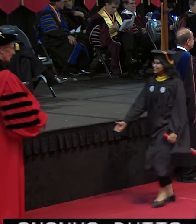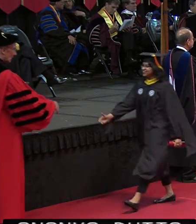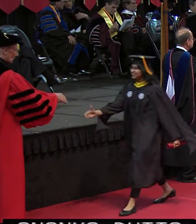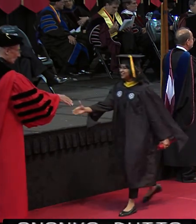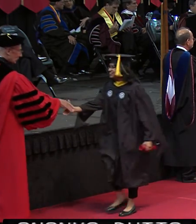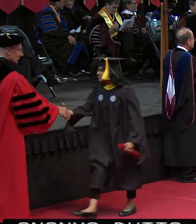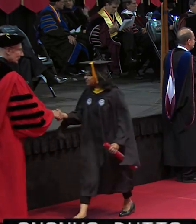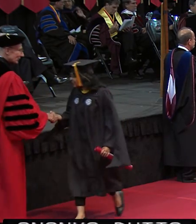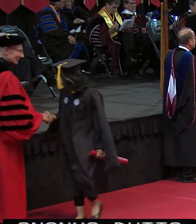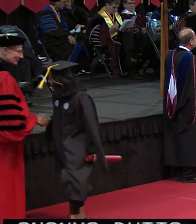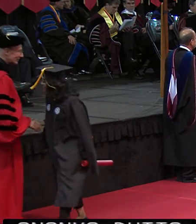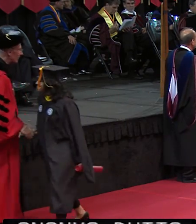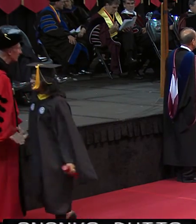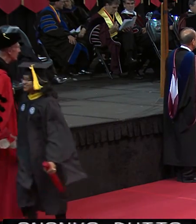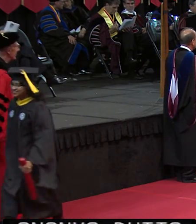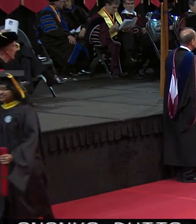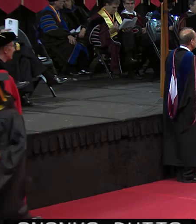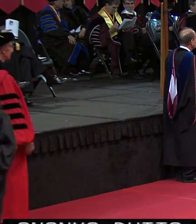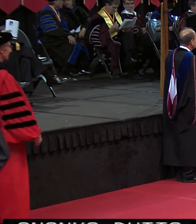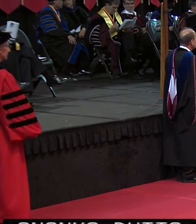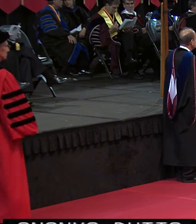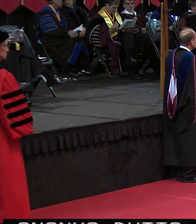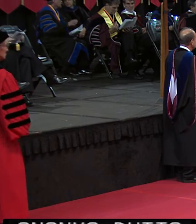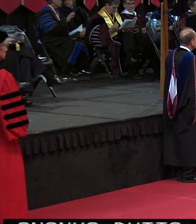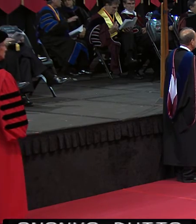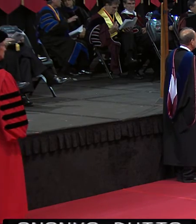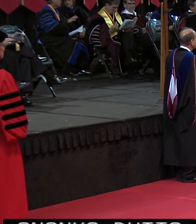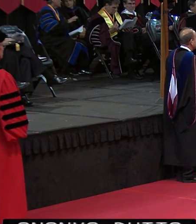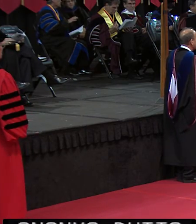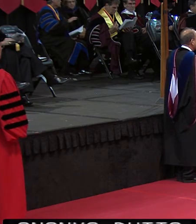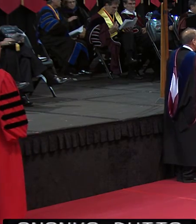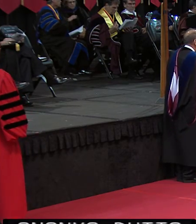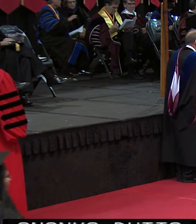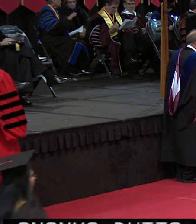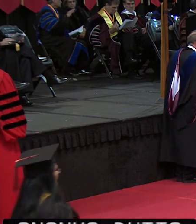Eshwar Ratan Kumar Gopishetty.